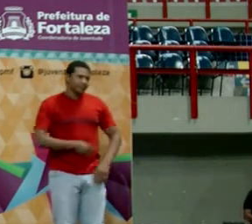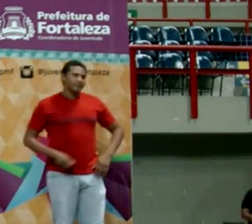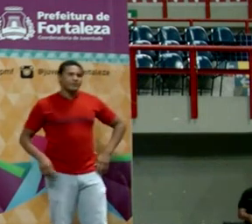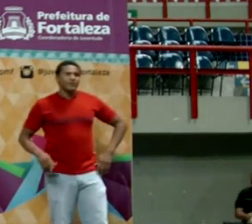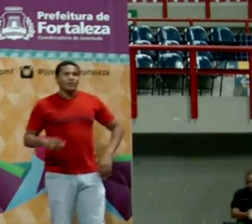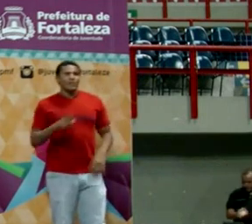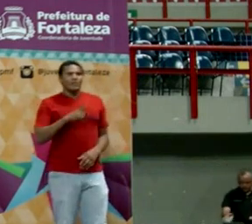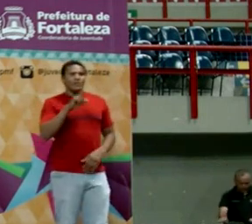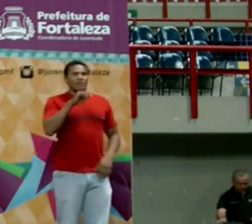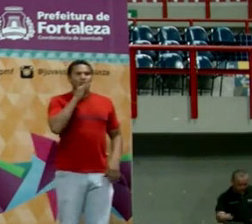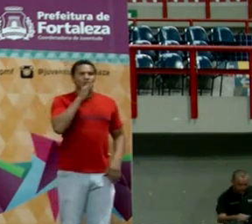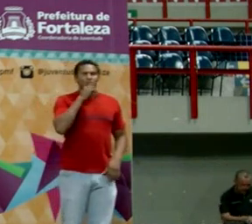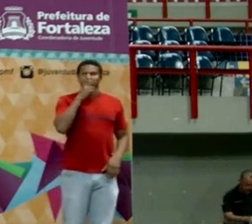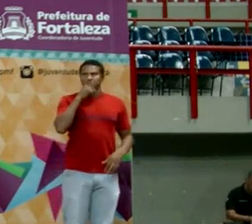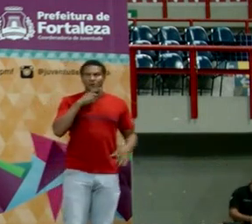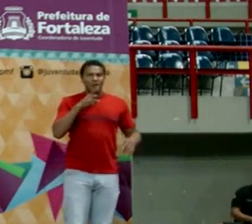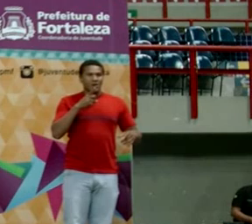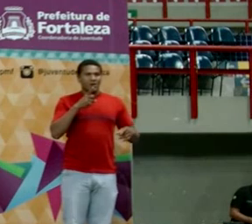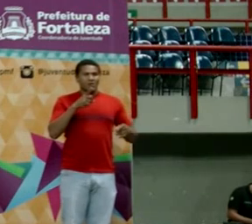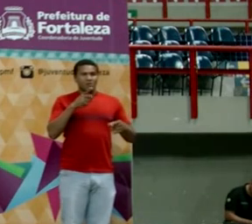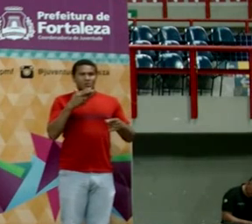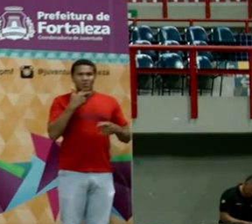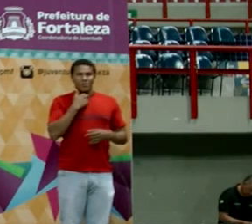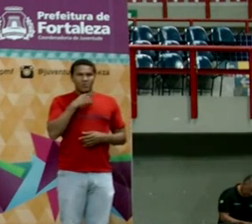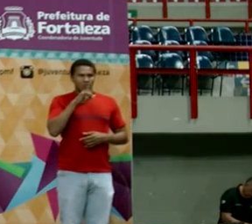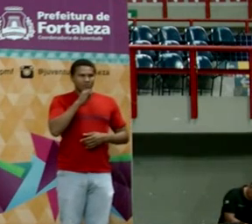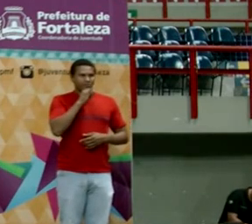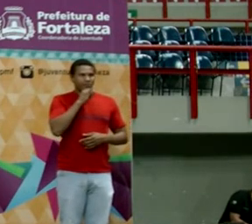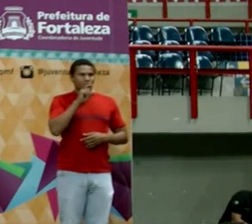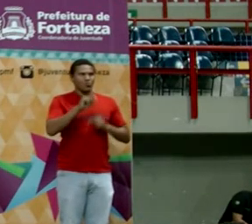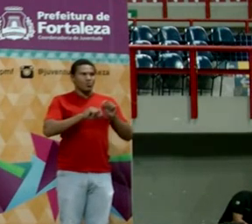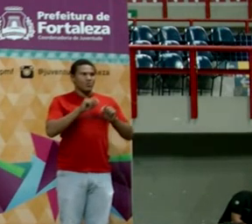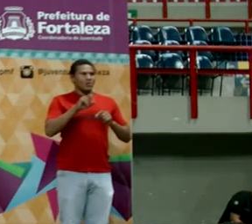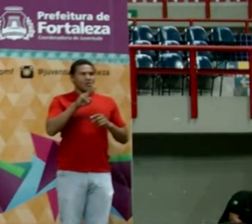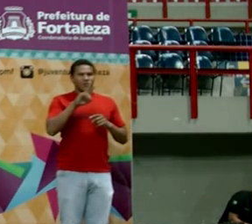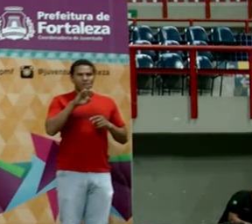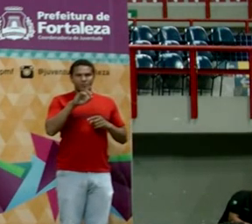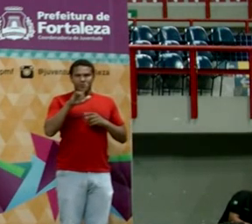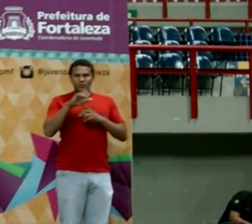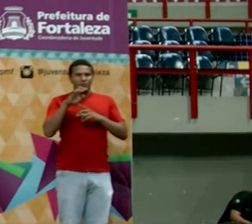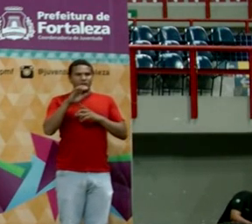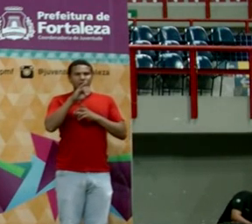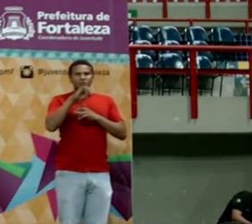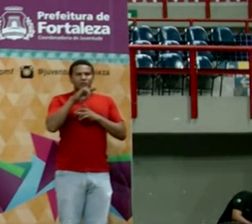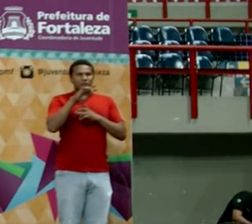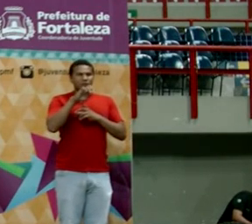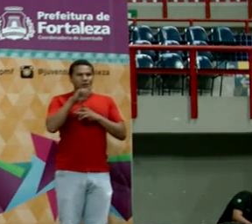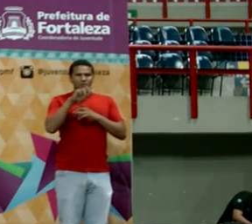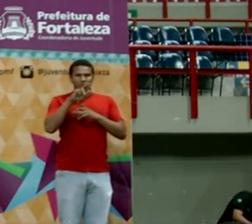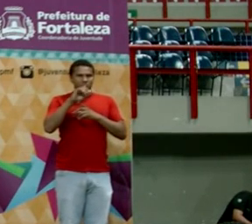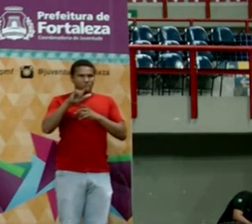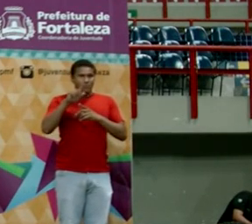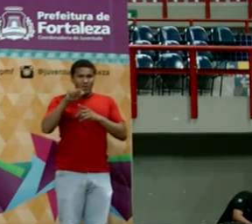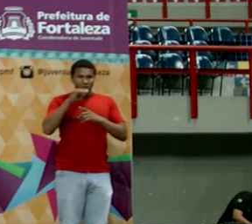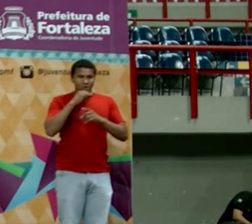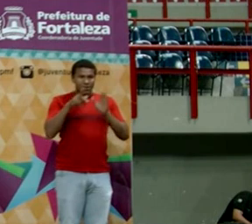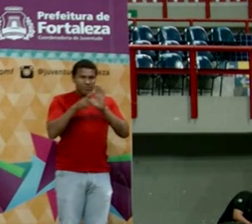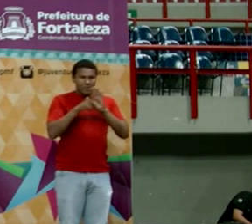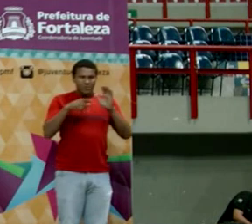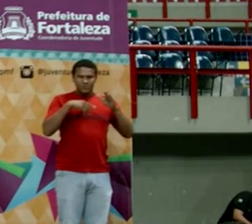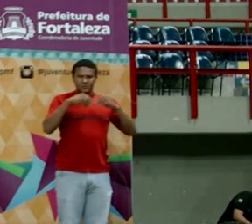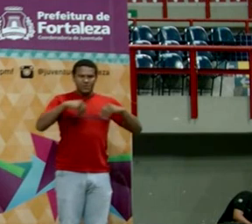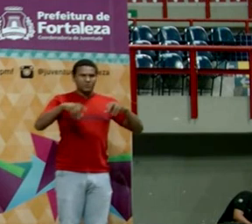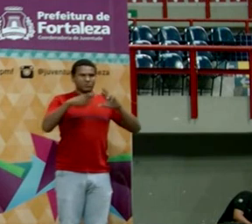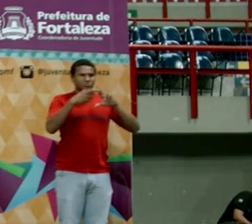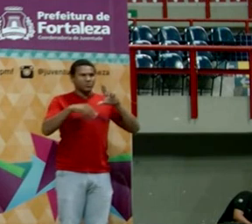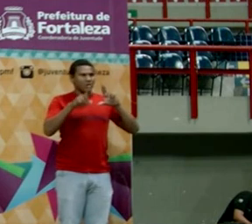ser tolerado em uma sociedade europeia aberta. O véu integral não é parte da liberdade religiosa, mas apenas um instrumento da